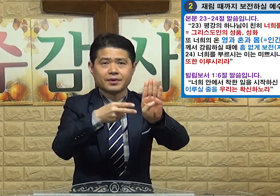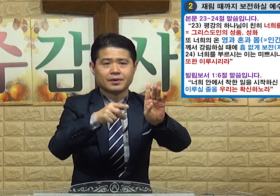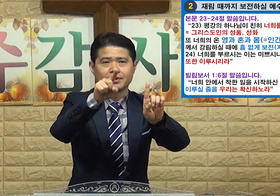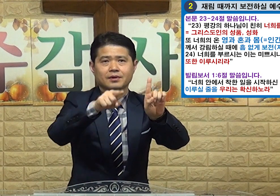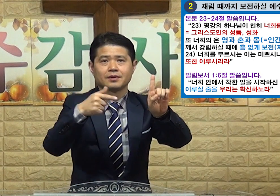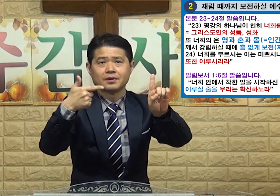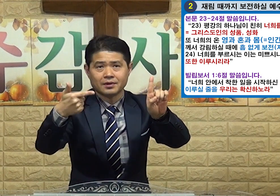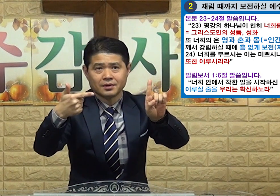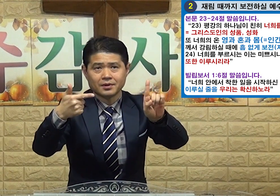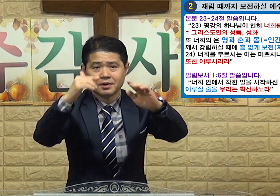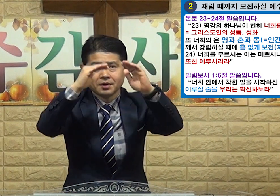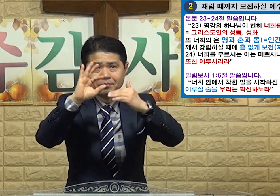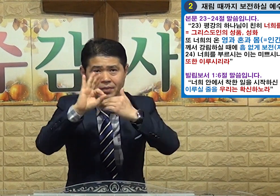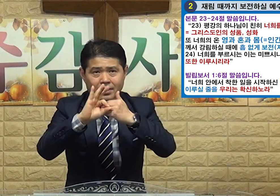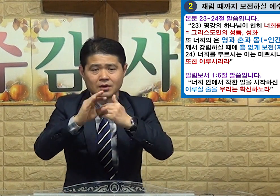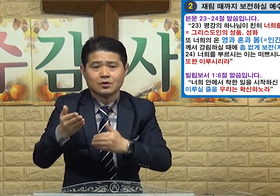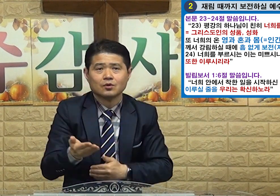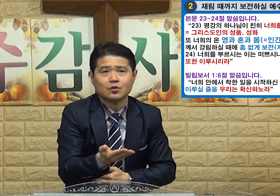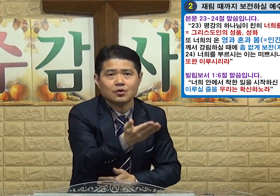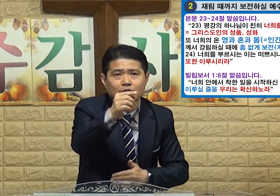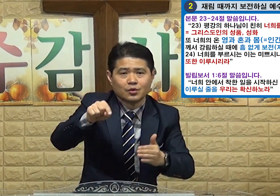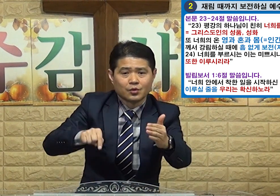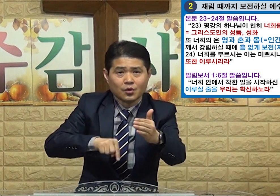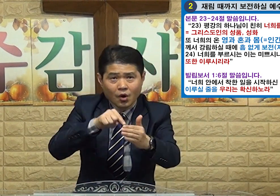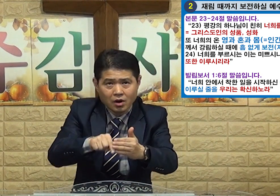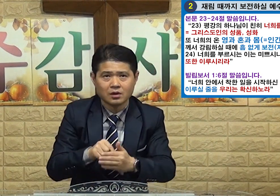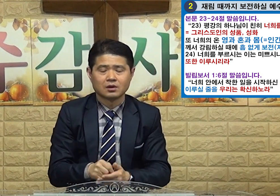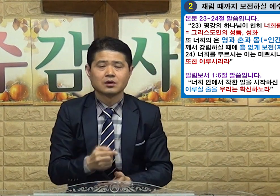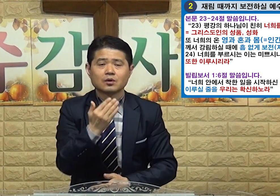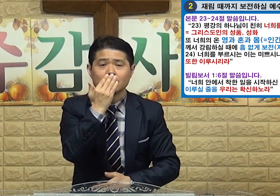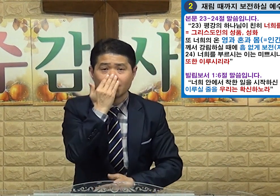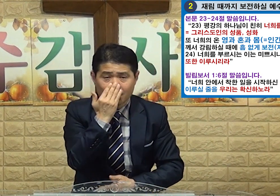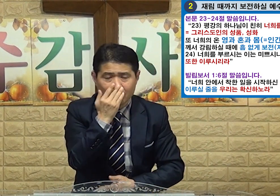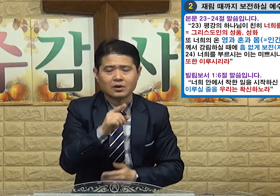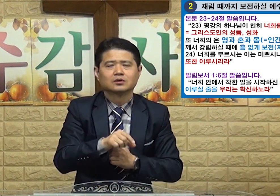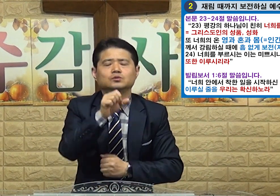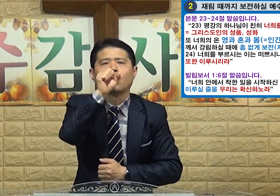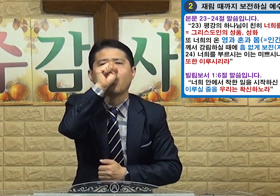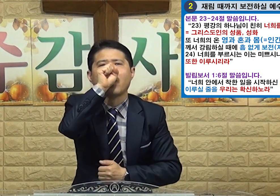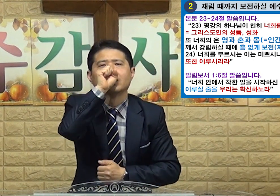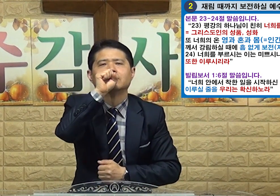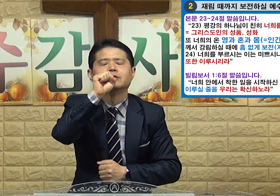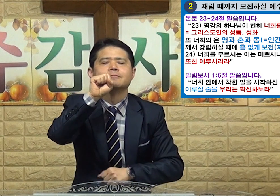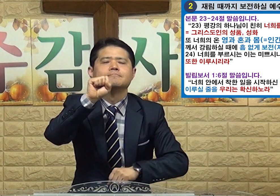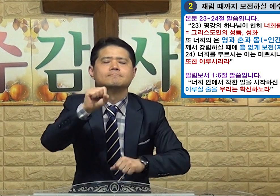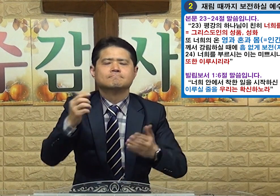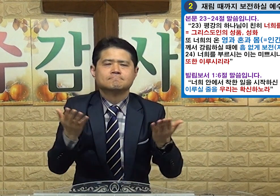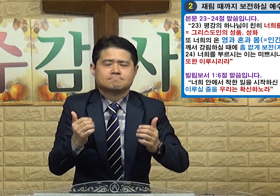바랍니다. 빌립보서 1장 6절에 너희 안에서 착한 일을